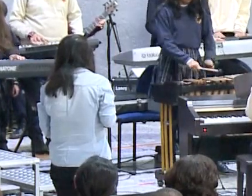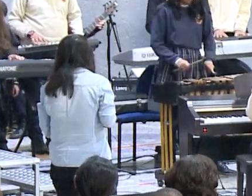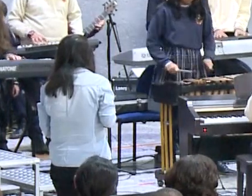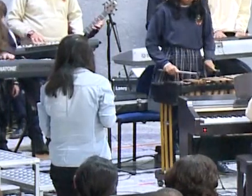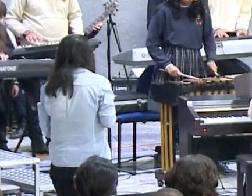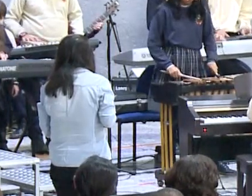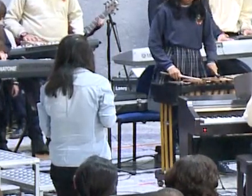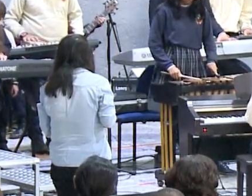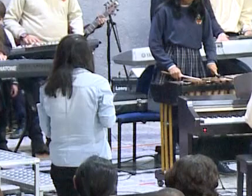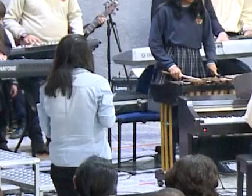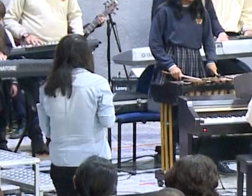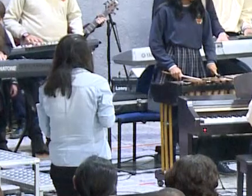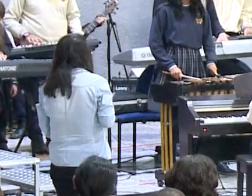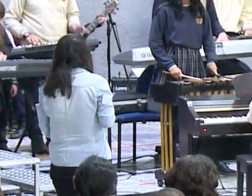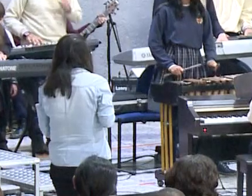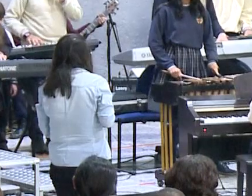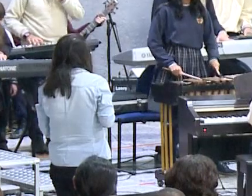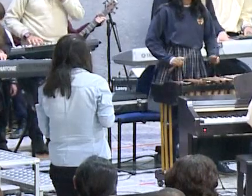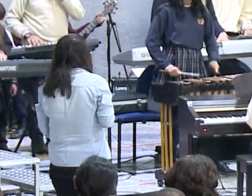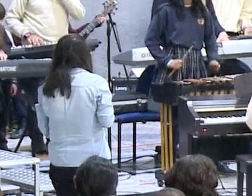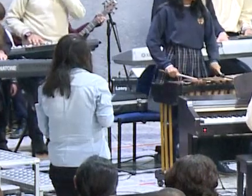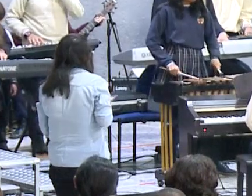o no